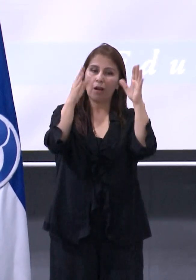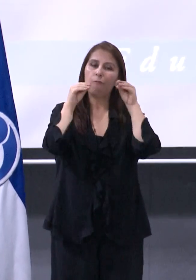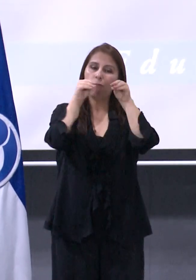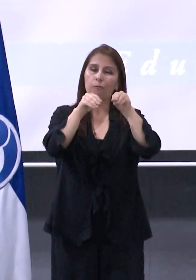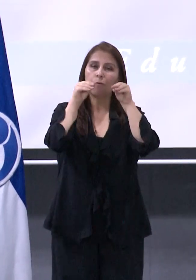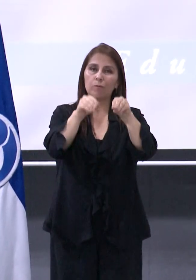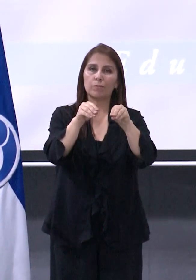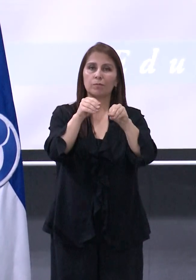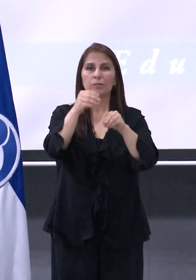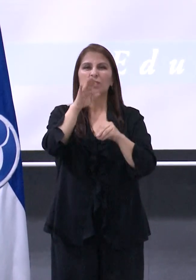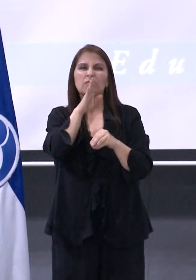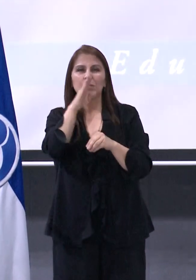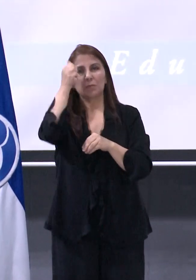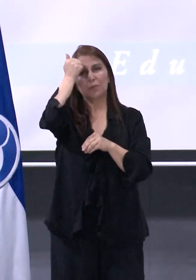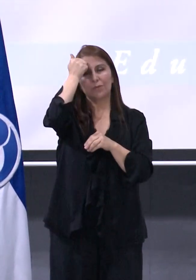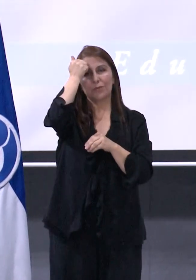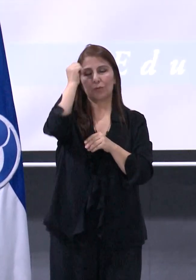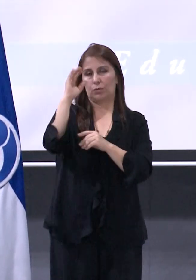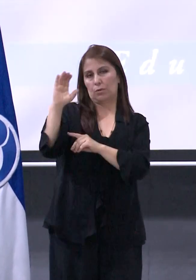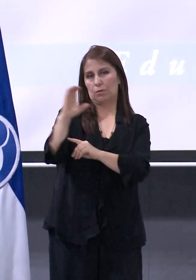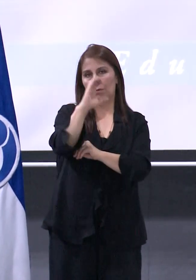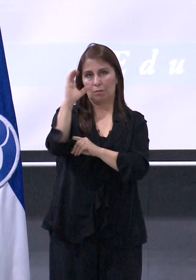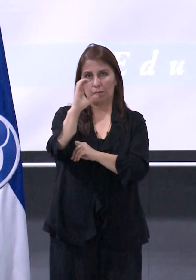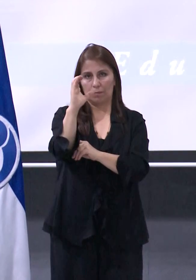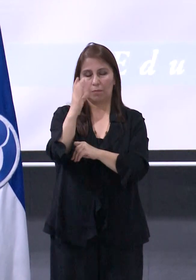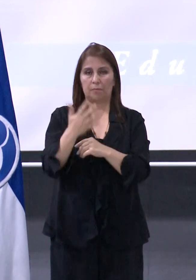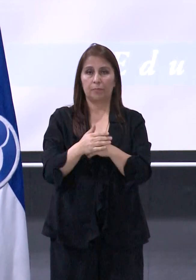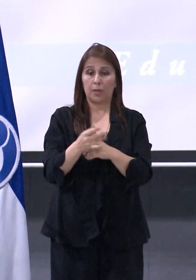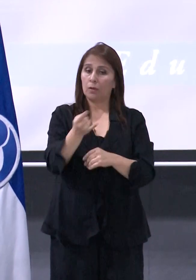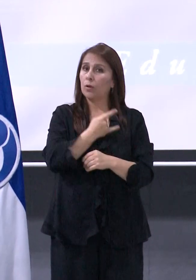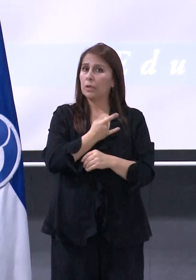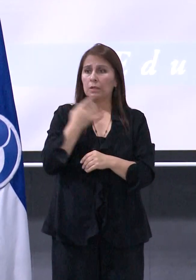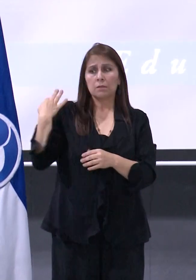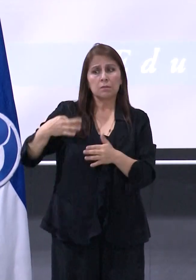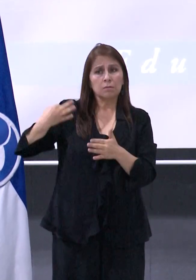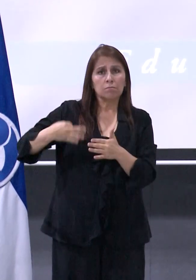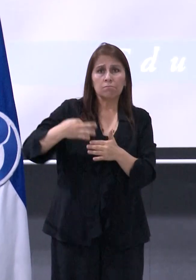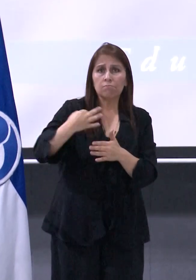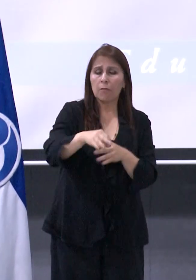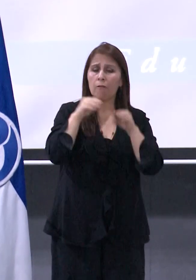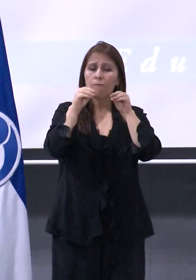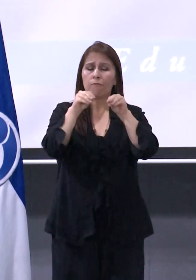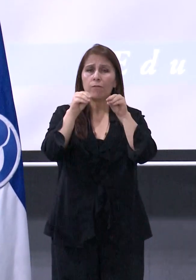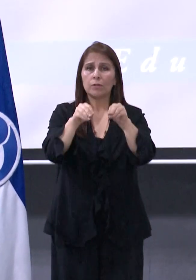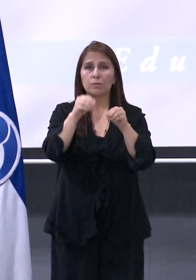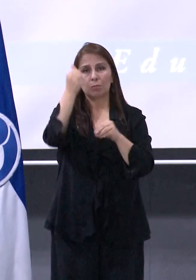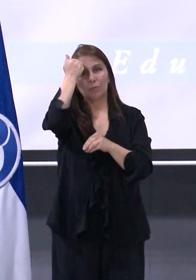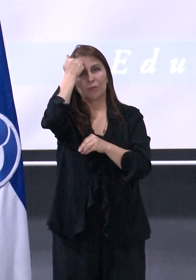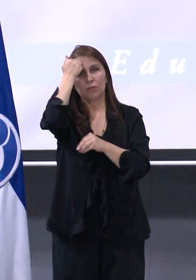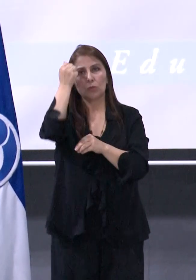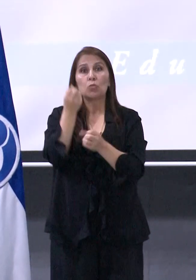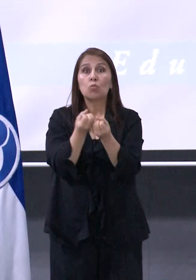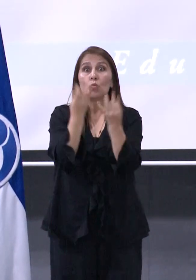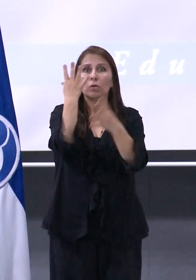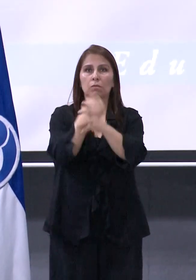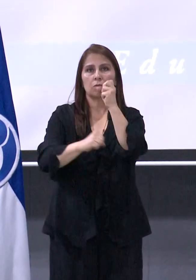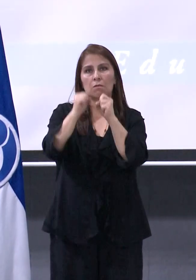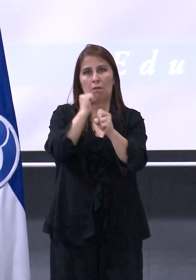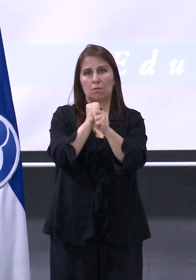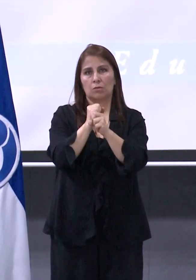en colombia como la universidad como estado y cada la forman tema de acción de colombia por más de 90 años